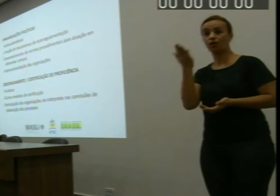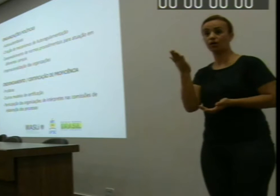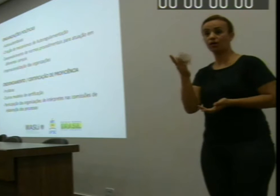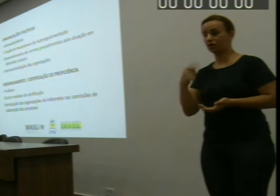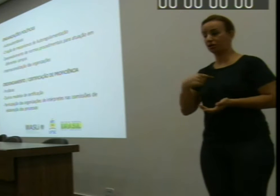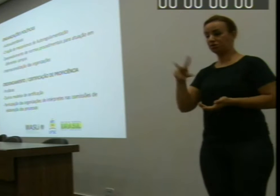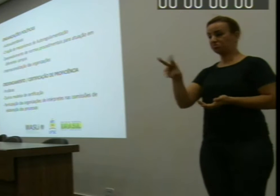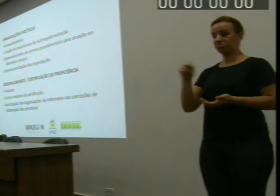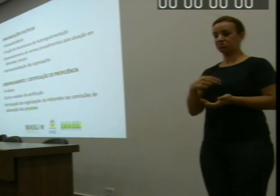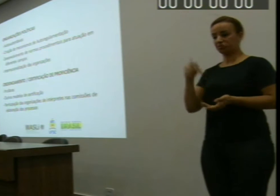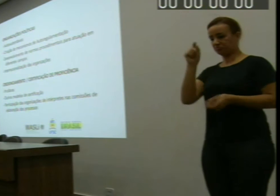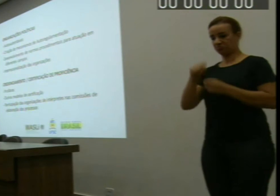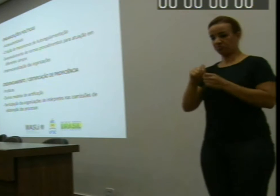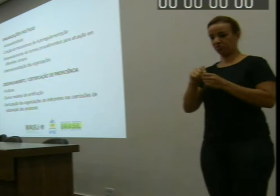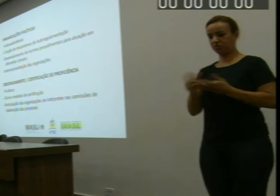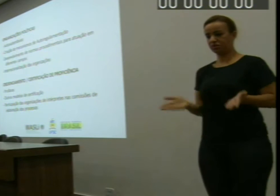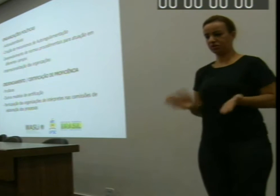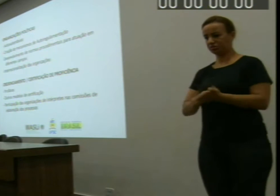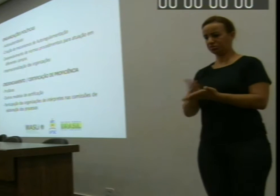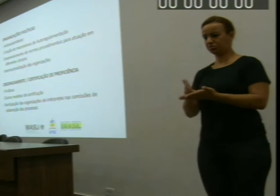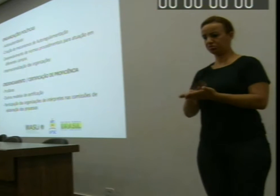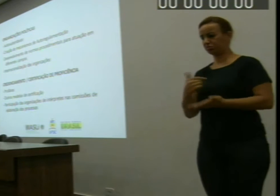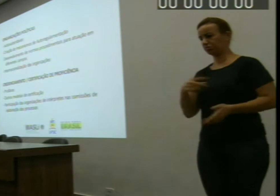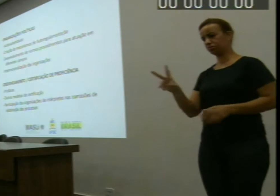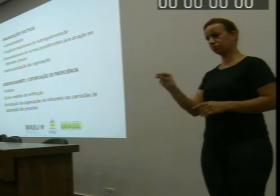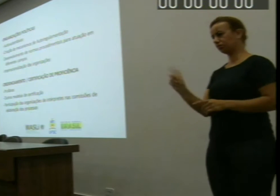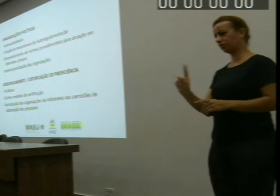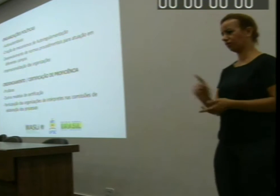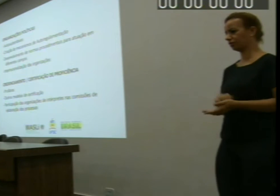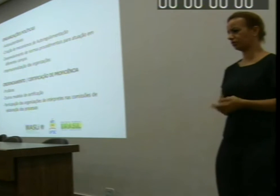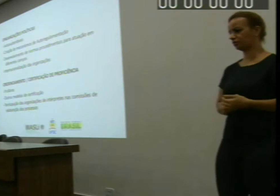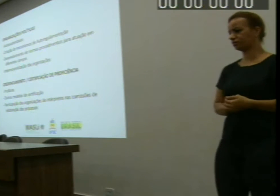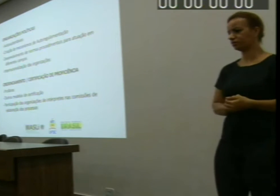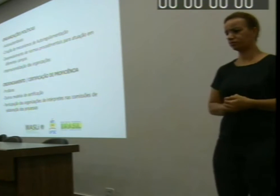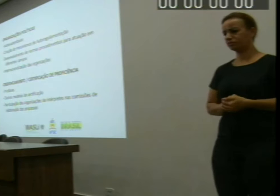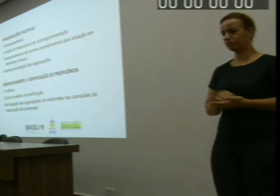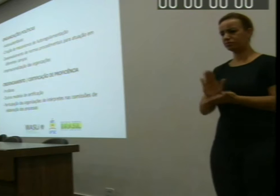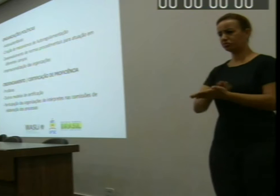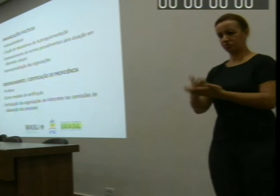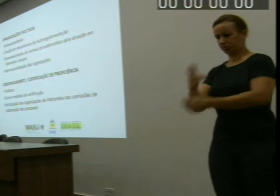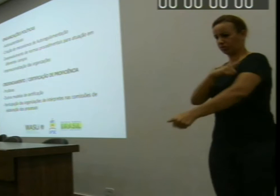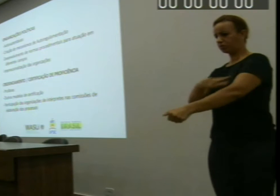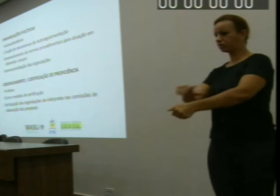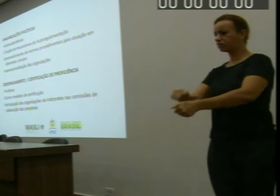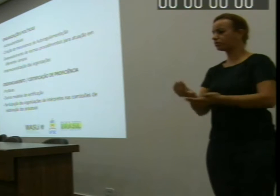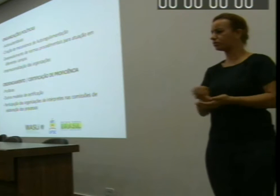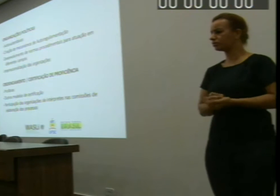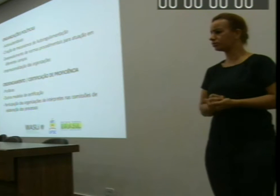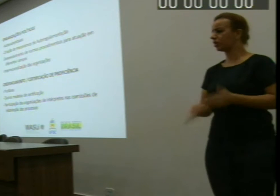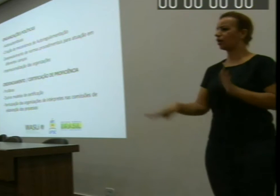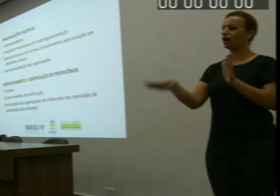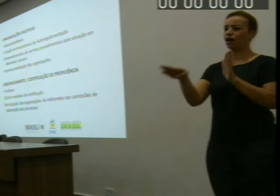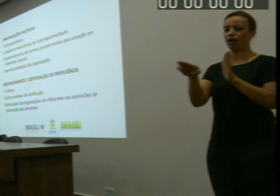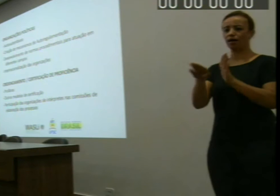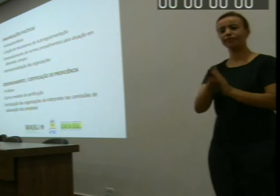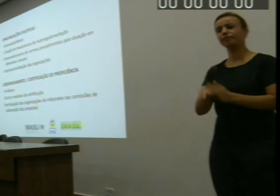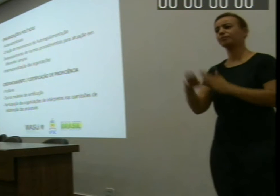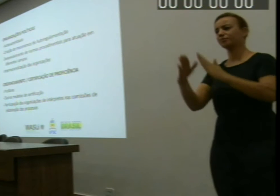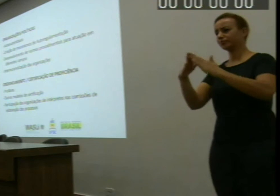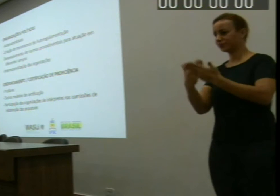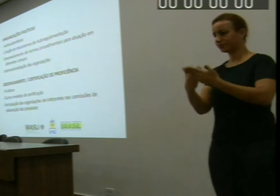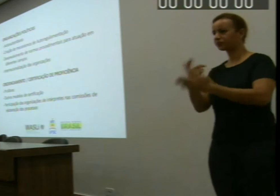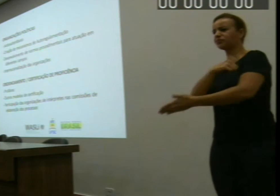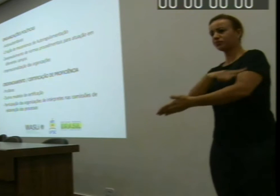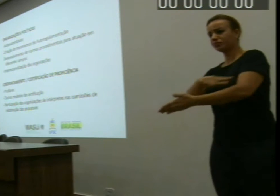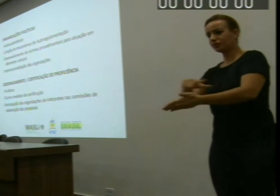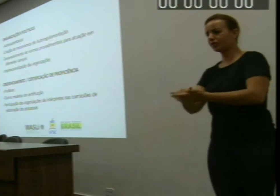minha competência isso Olha isso não é para eu fazer isso nem do intérprete educacional até mesmo do intérprete educacional a gente